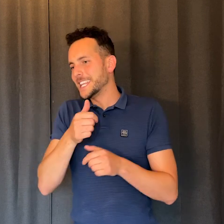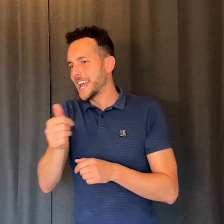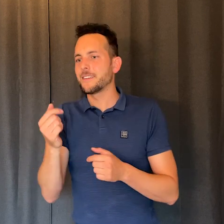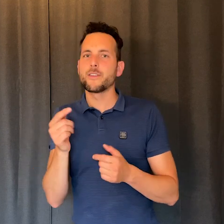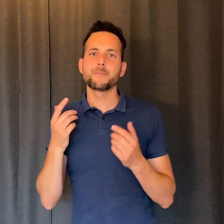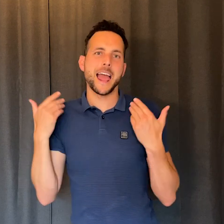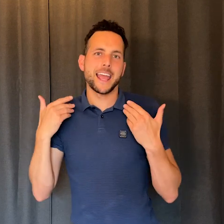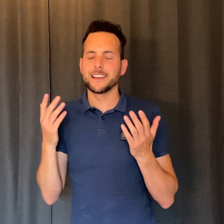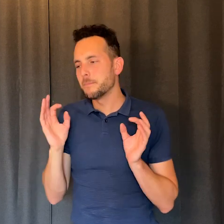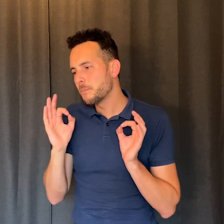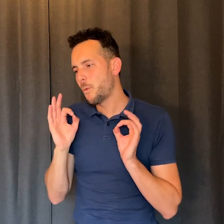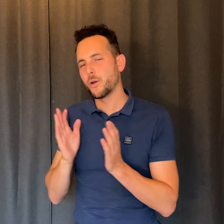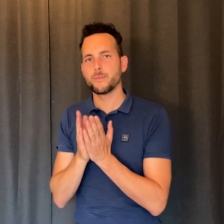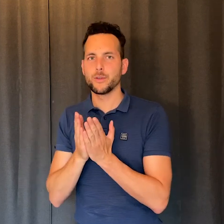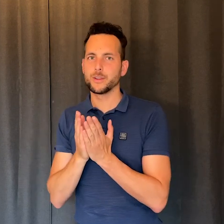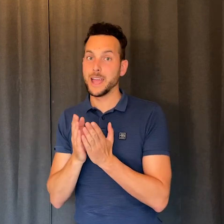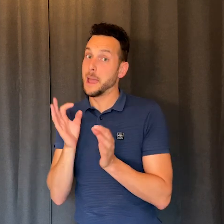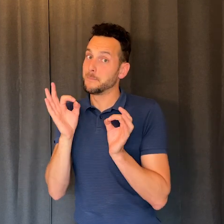schubjes.